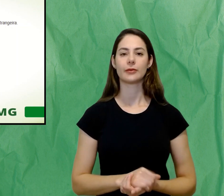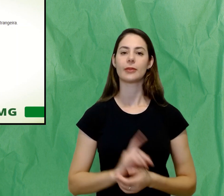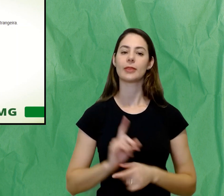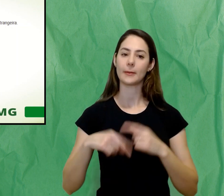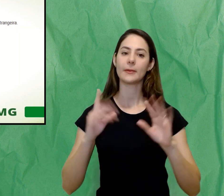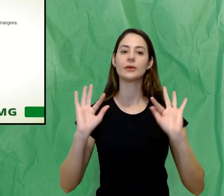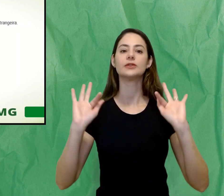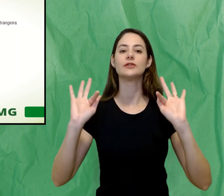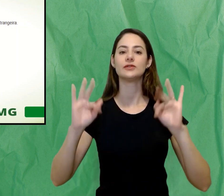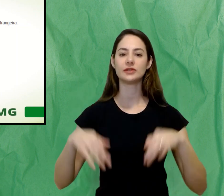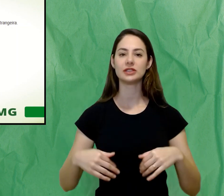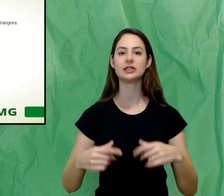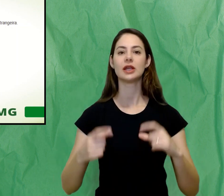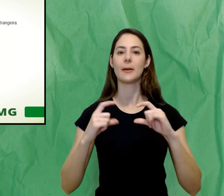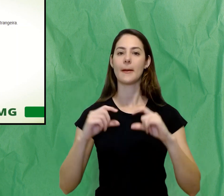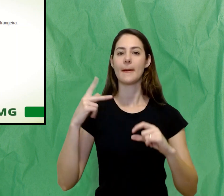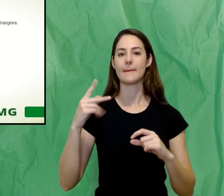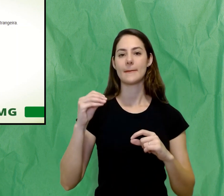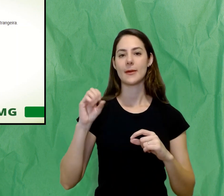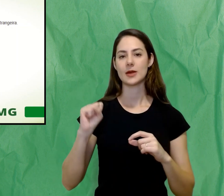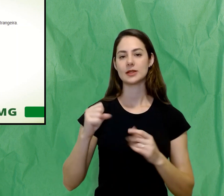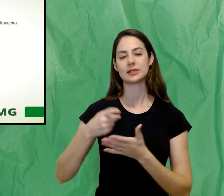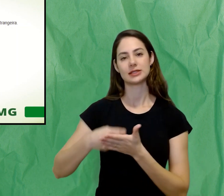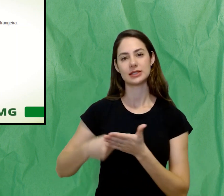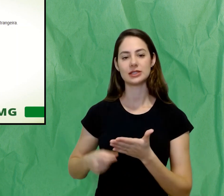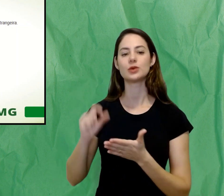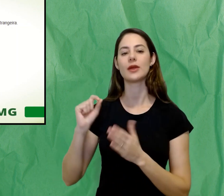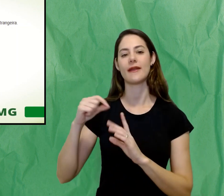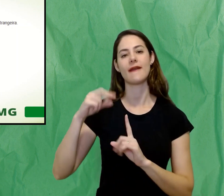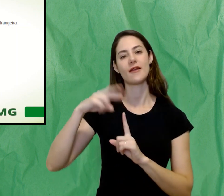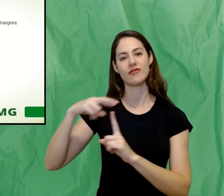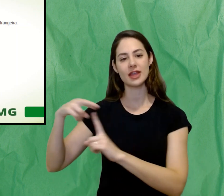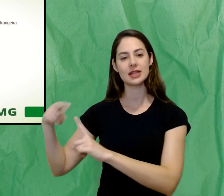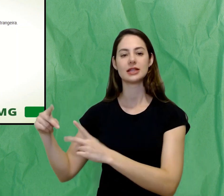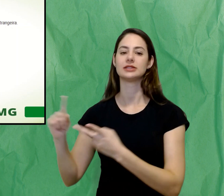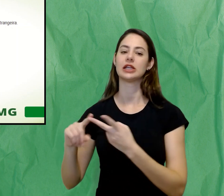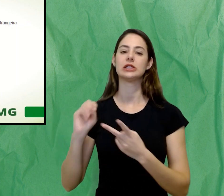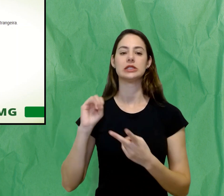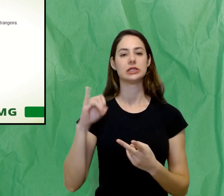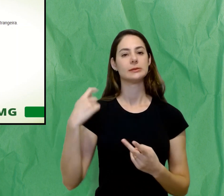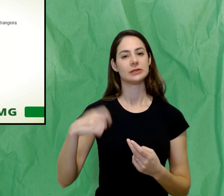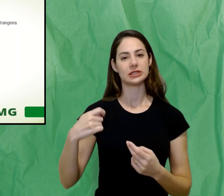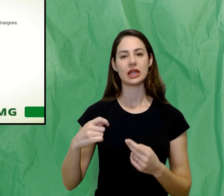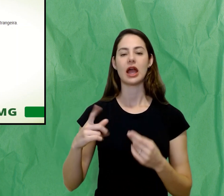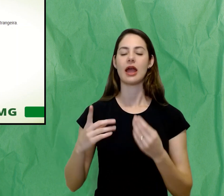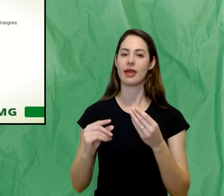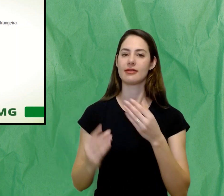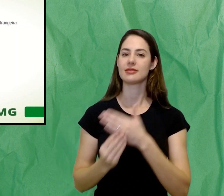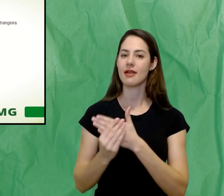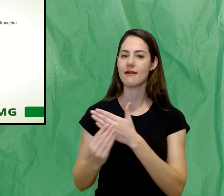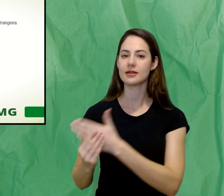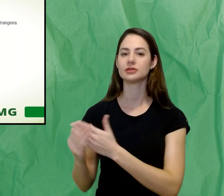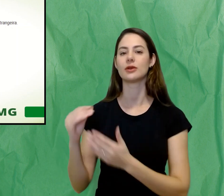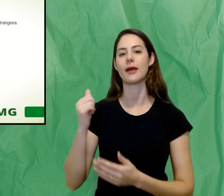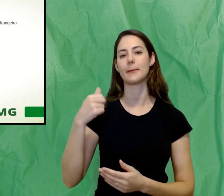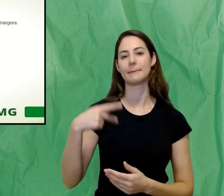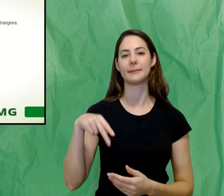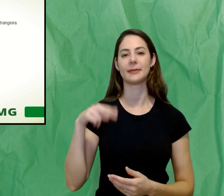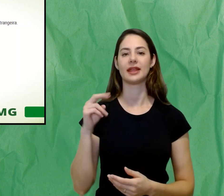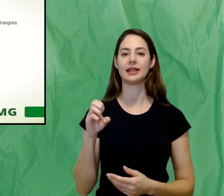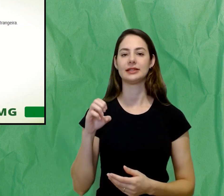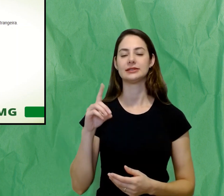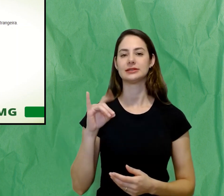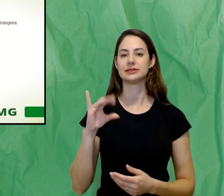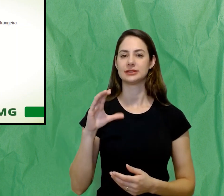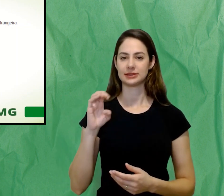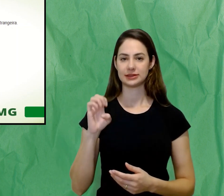finaliza com os elementos pós-textuais, que são as referências, e, se for necessário, os anexos, os apêndices e etc. É